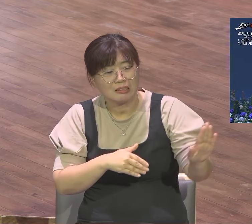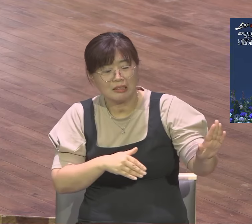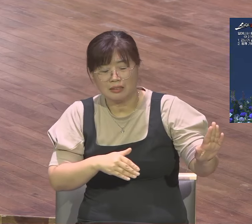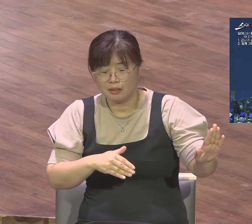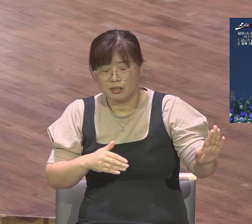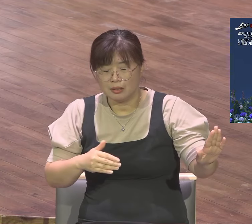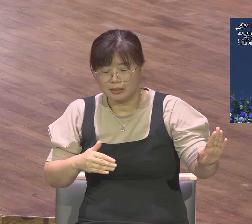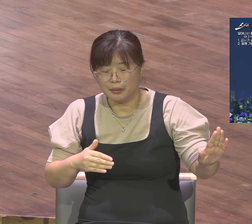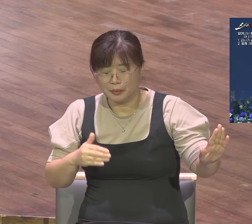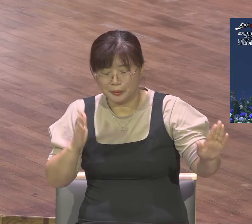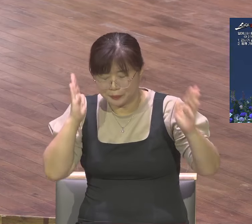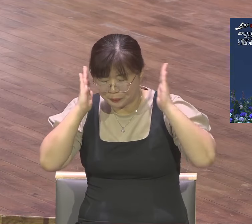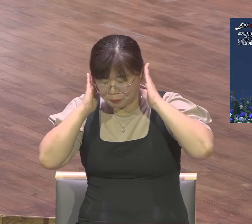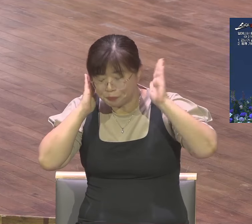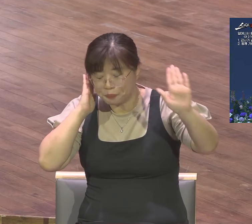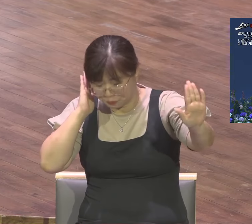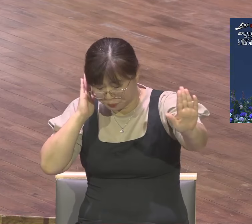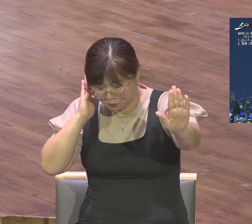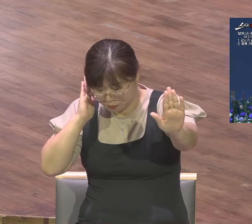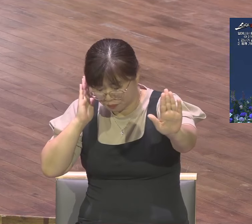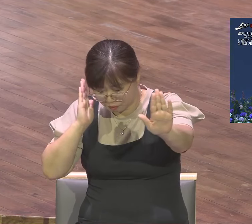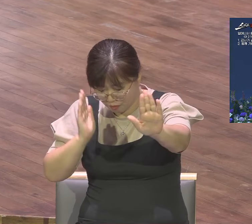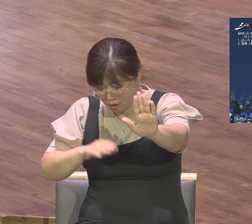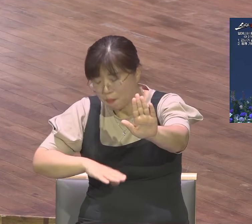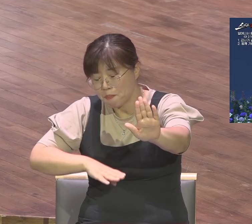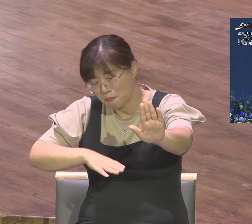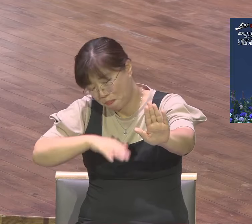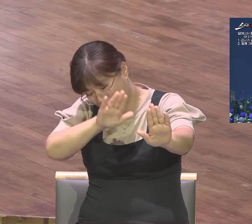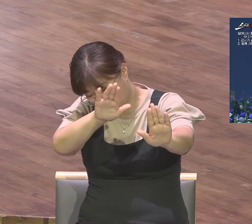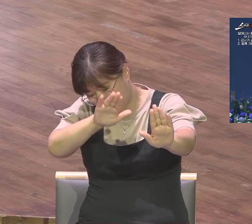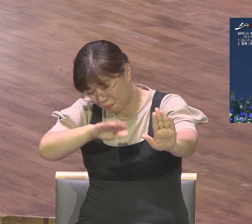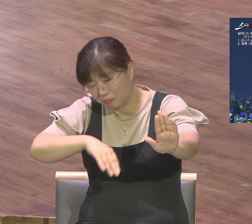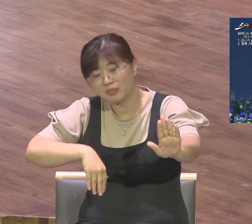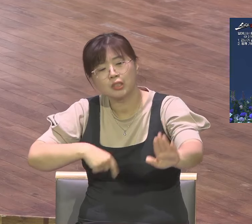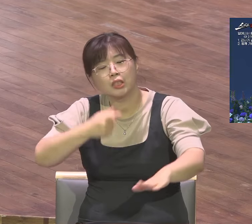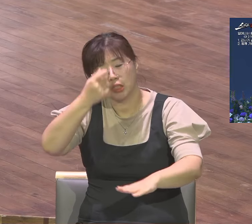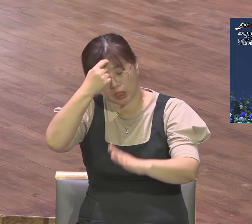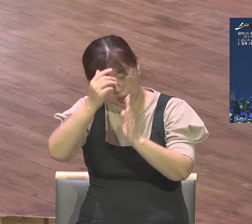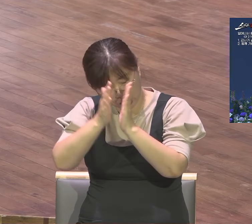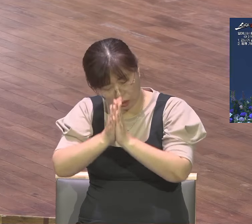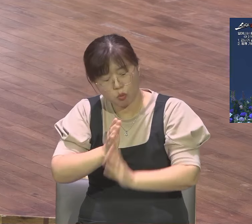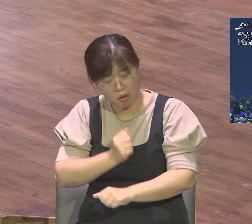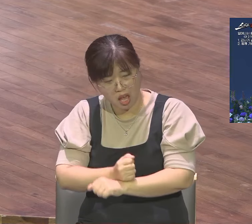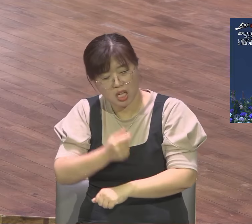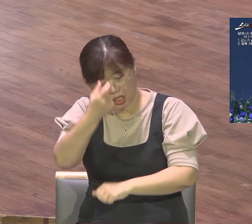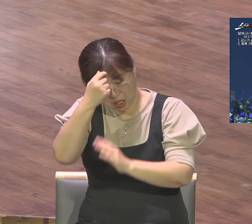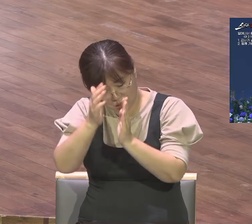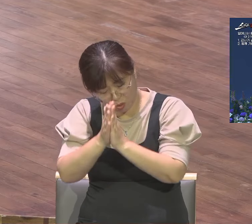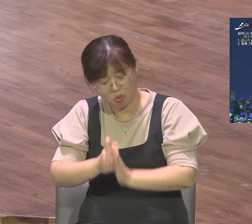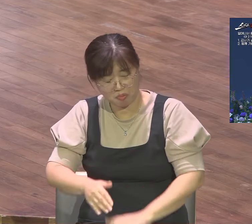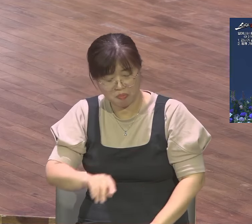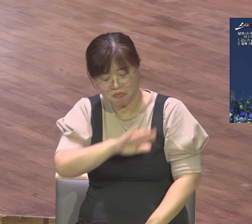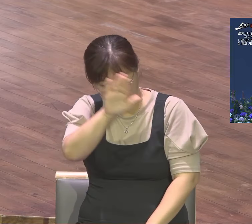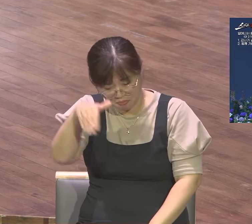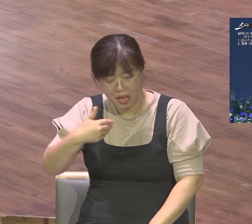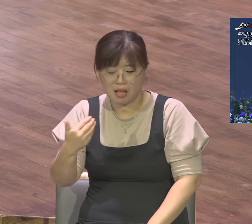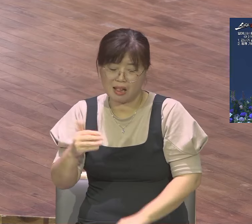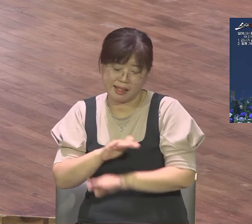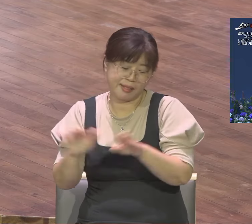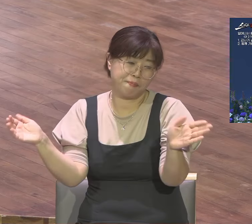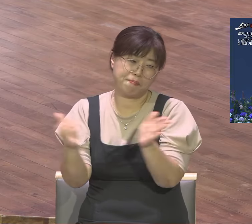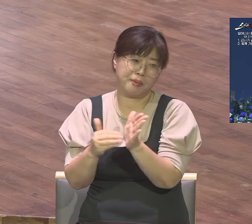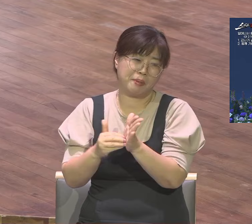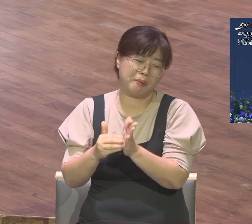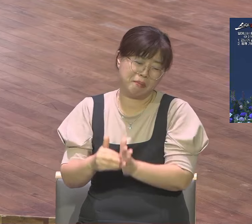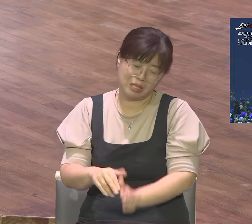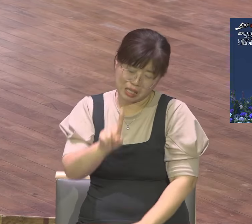일인데 하나님이 해결해 주세요. 이 인간이 해결할 일이 아닙니다. 하나님 앞에서. 온갖